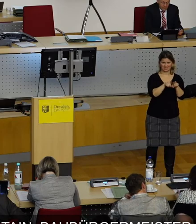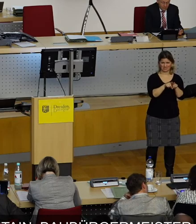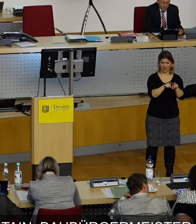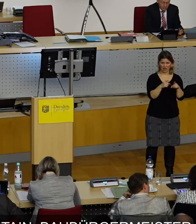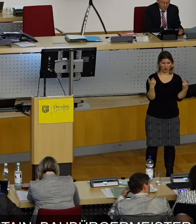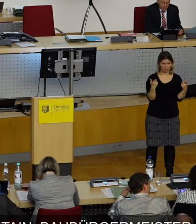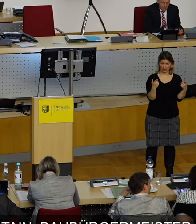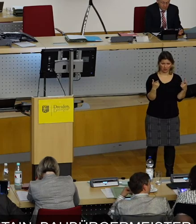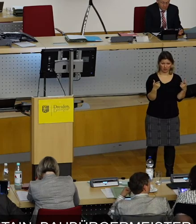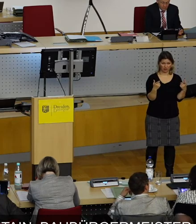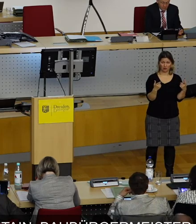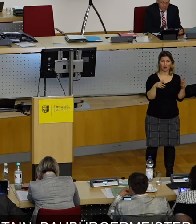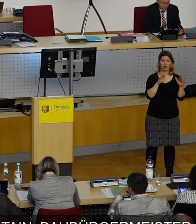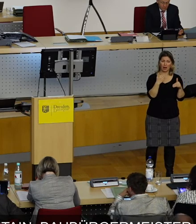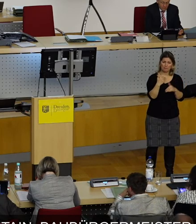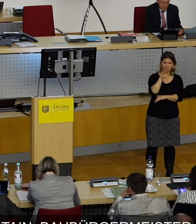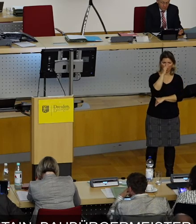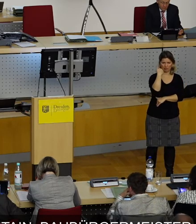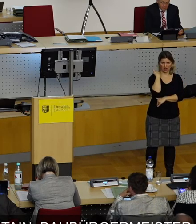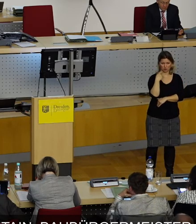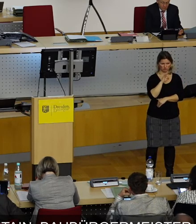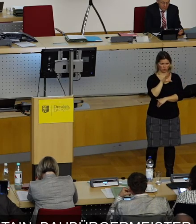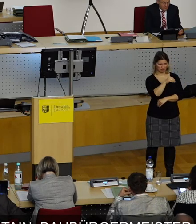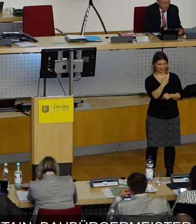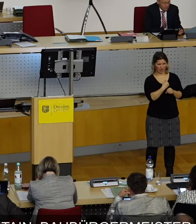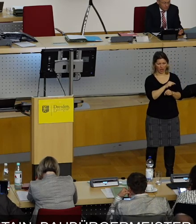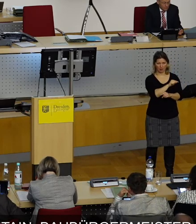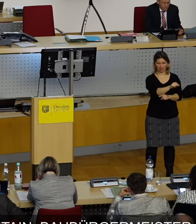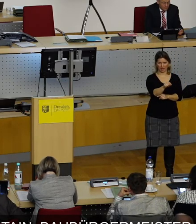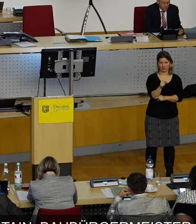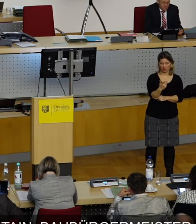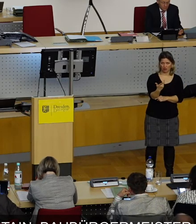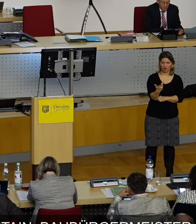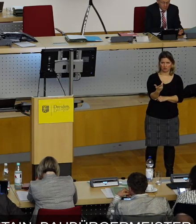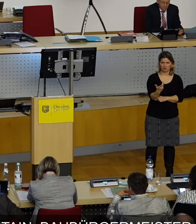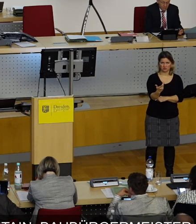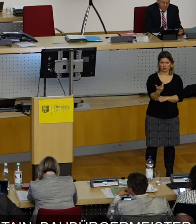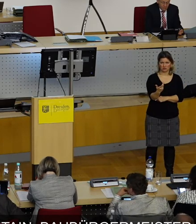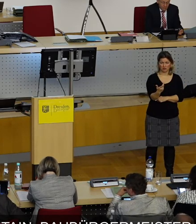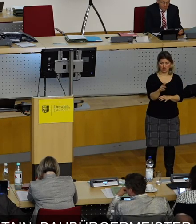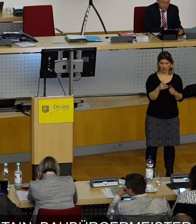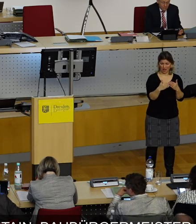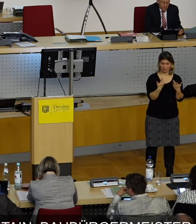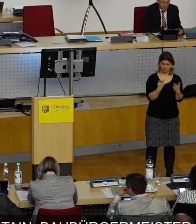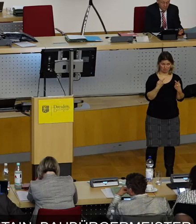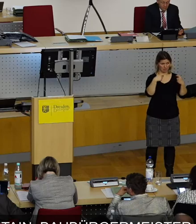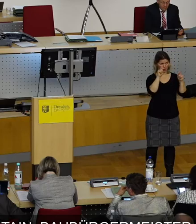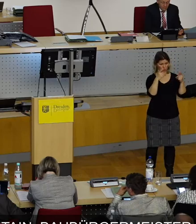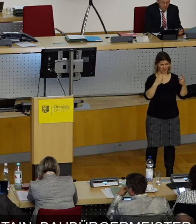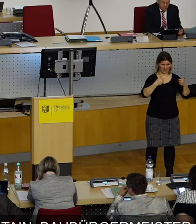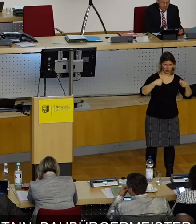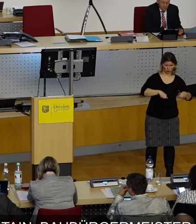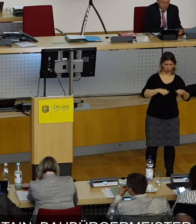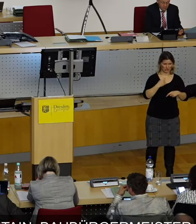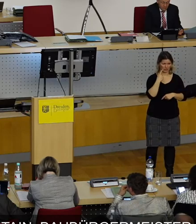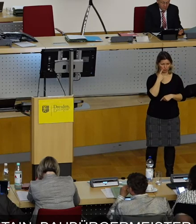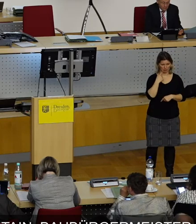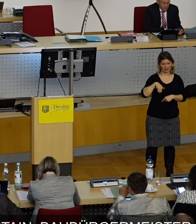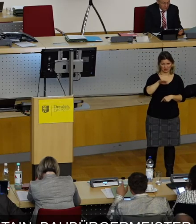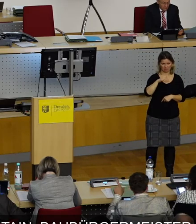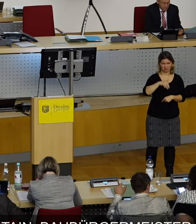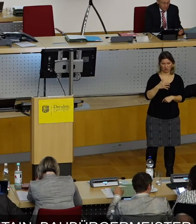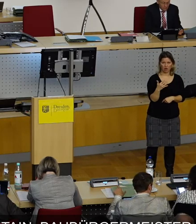einer erheblichen Mehrbelastung der Mitarbeiterinnen und Mitarbeiter dort, weil ich glaube, den Baudruck, den wir hier in der Stadt erleben, der wirkt